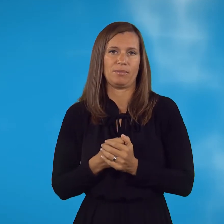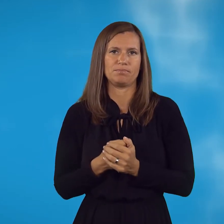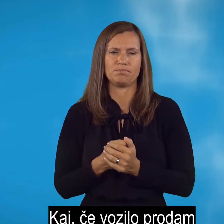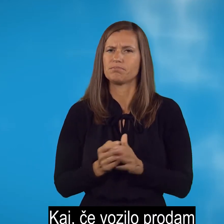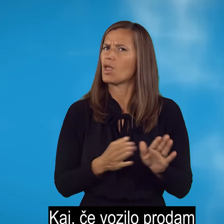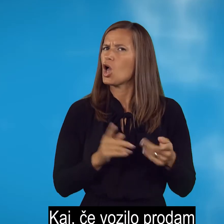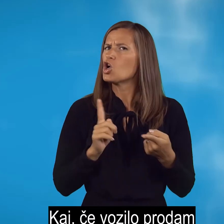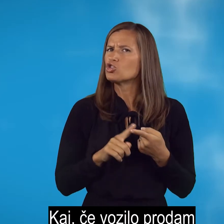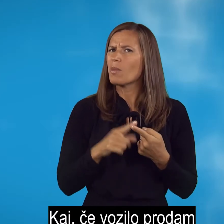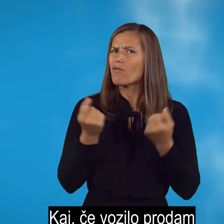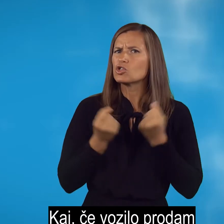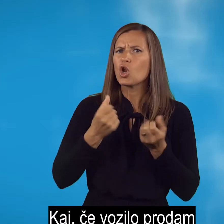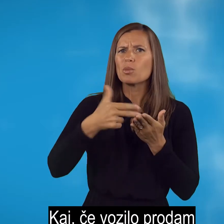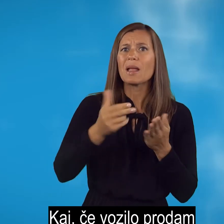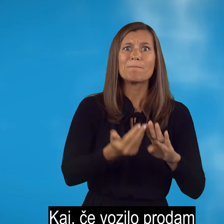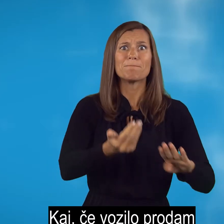Kaj, če vozilo prodam prej kot v 3 letih?